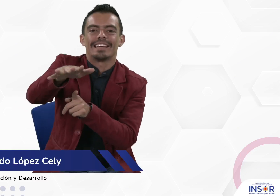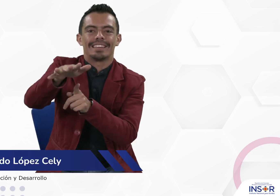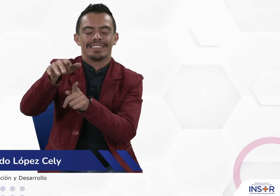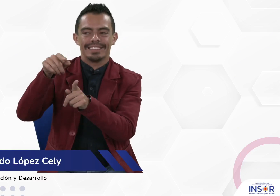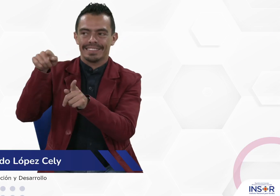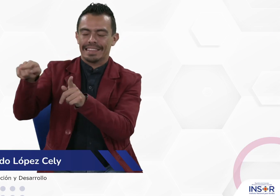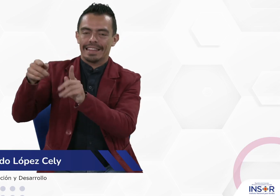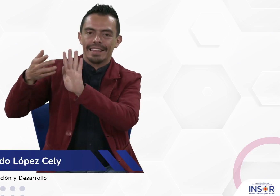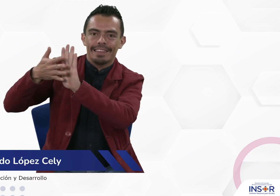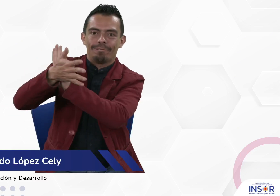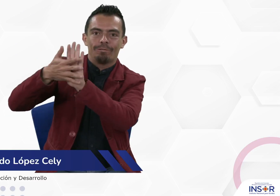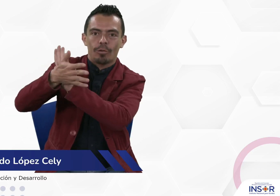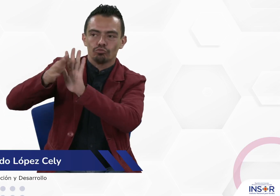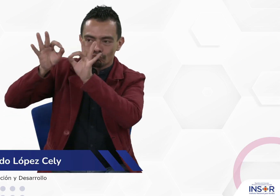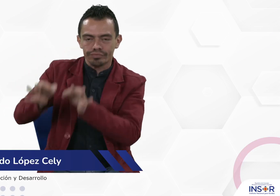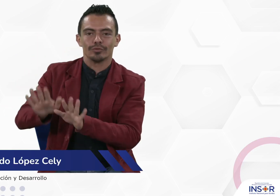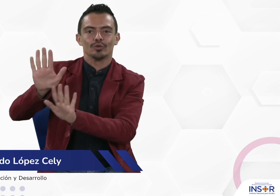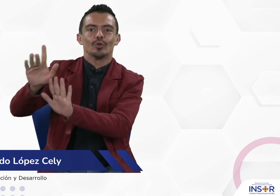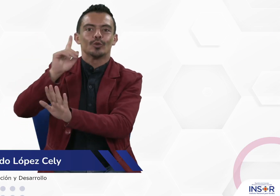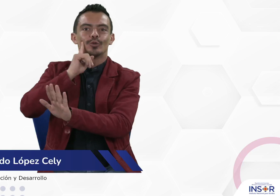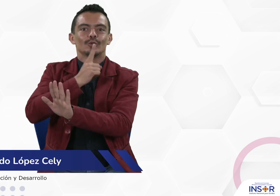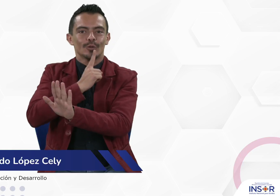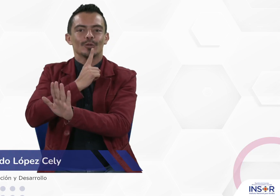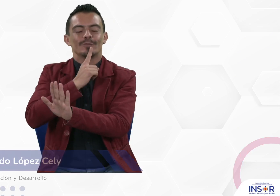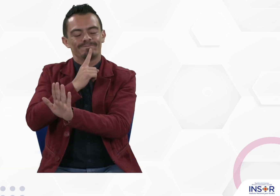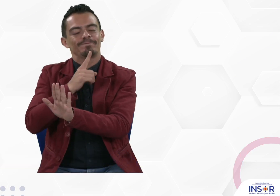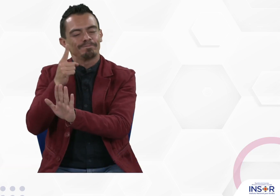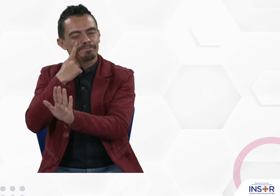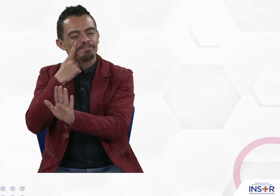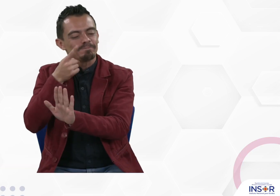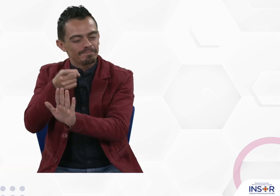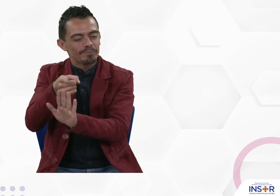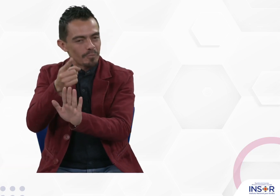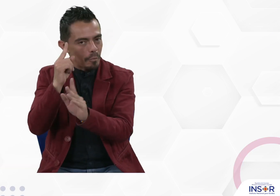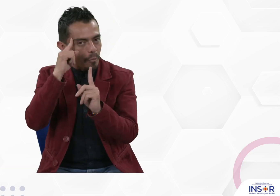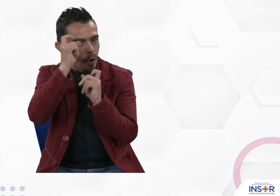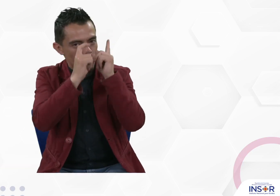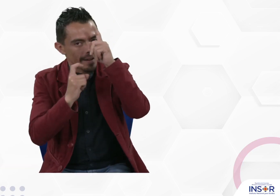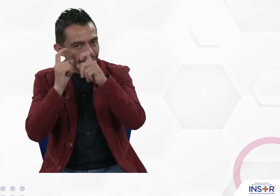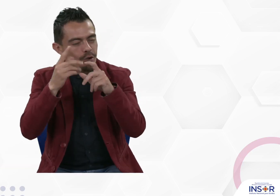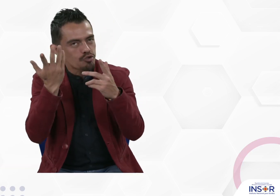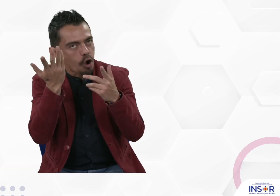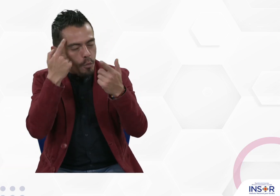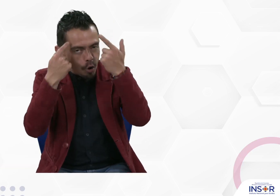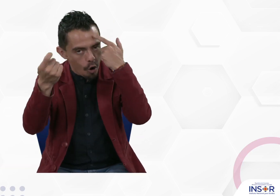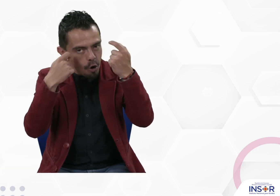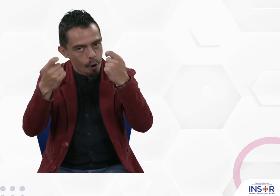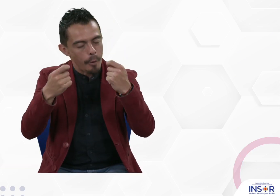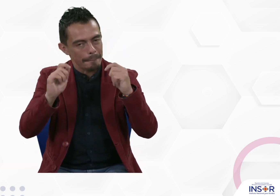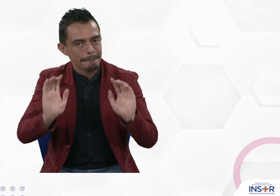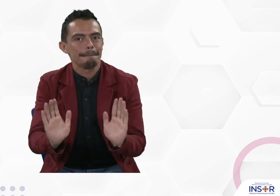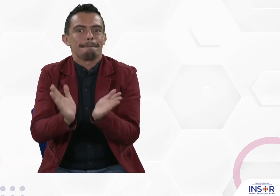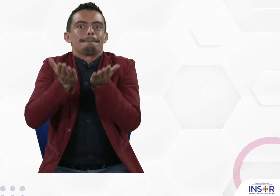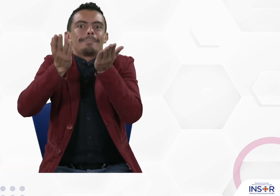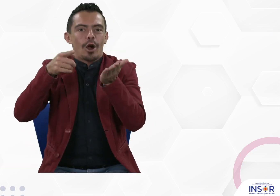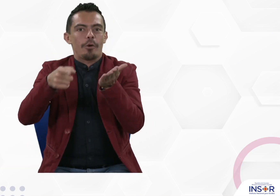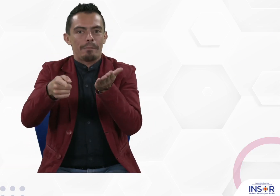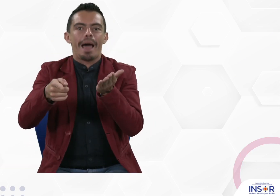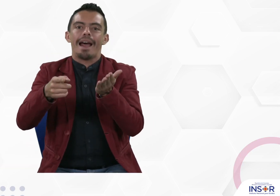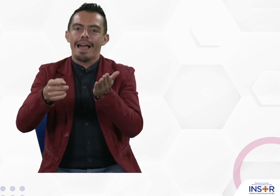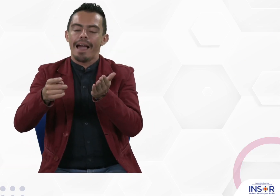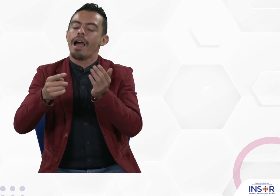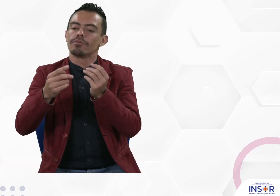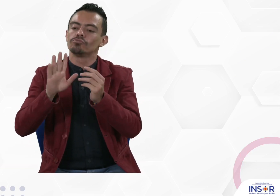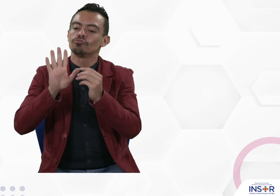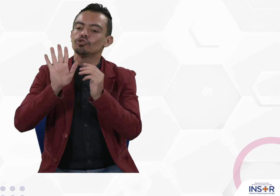de traducción y cómo esto puede influir en la recepción final de la información. Entonces yo creo que aquí hay una serie de consideraciones también